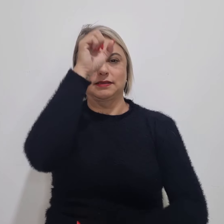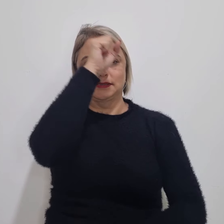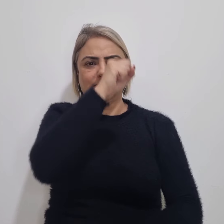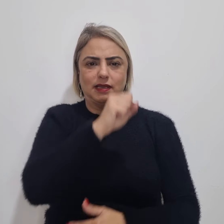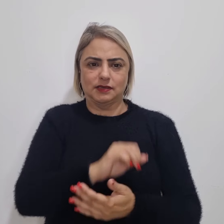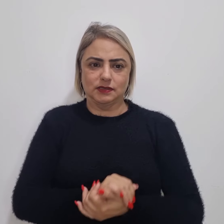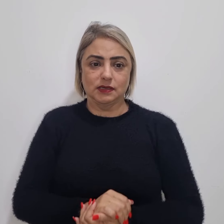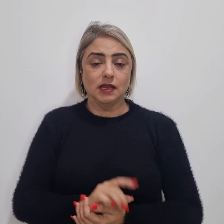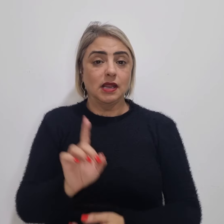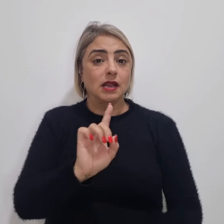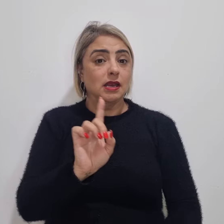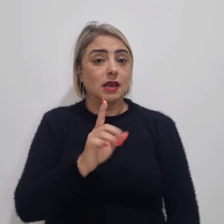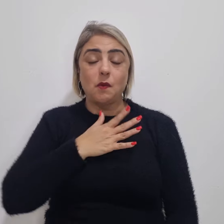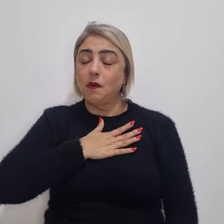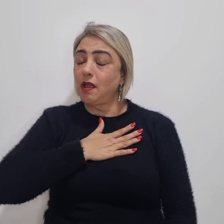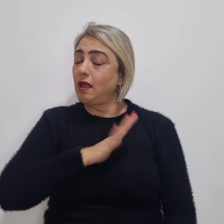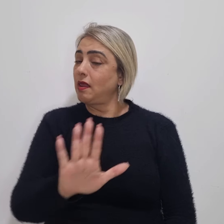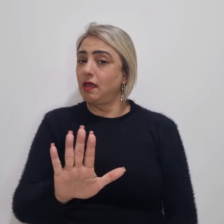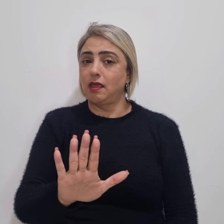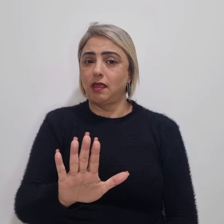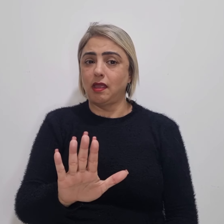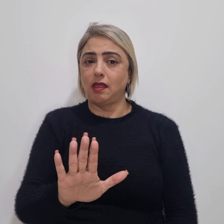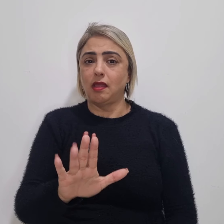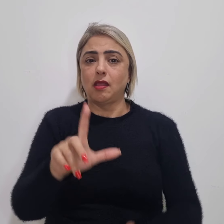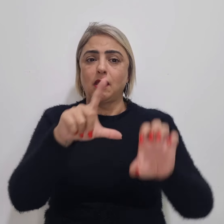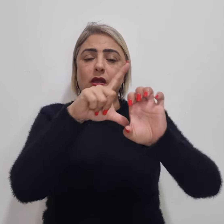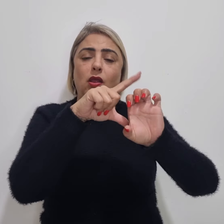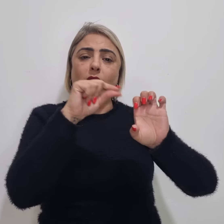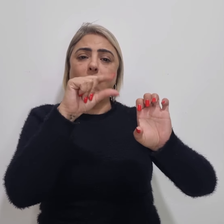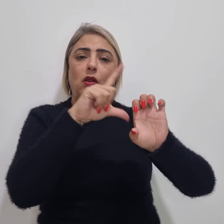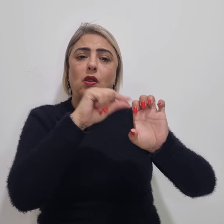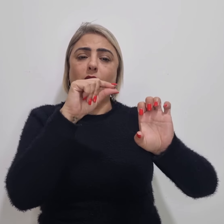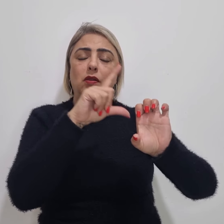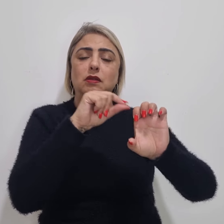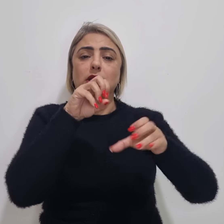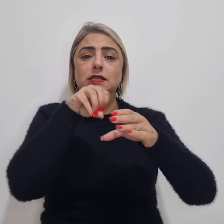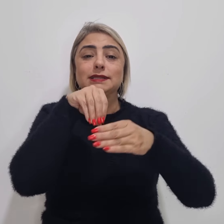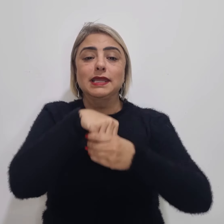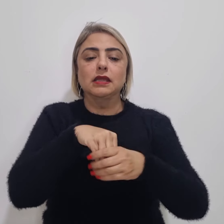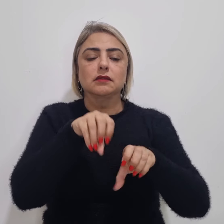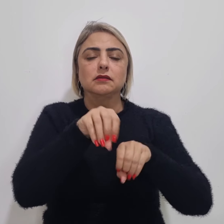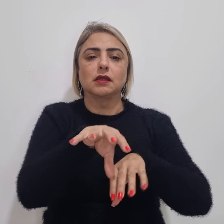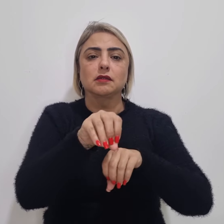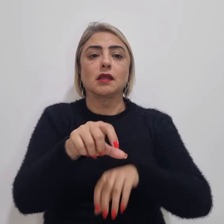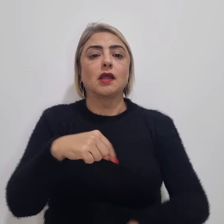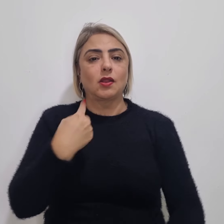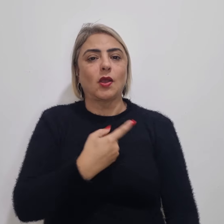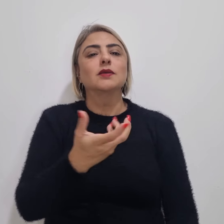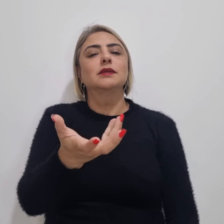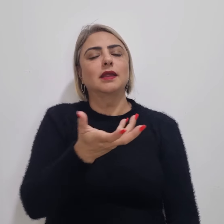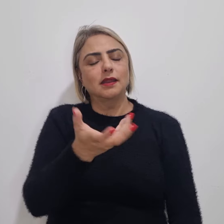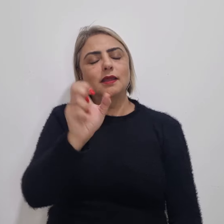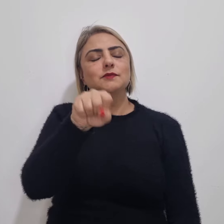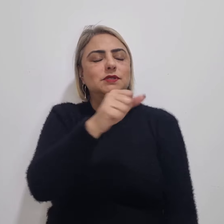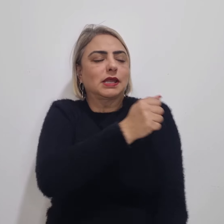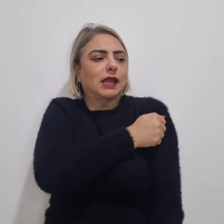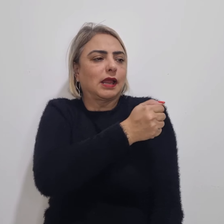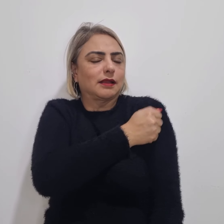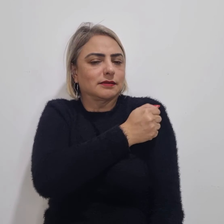Não queremos o empreendedorismo na educação. Queremos estudantes na educação